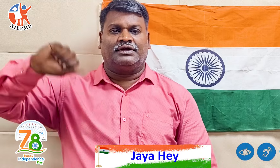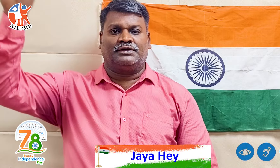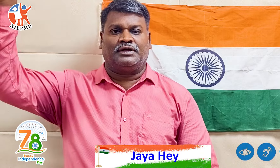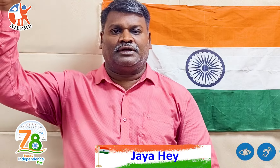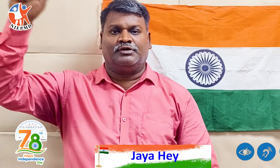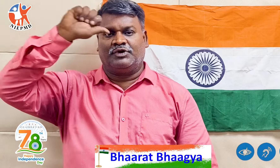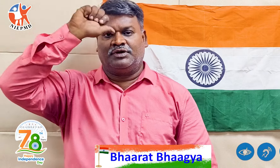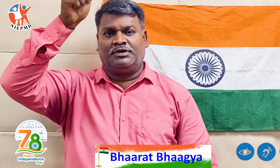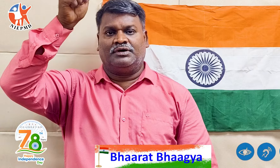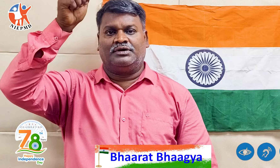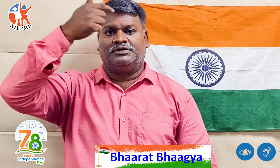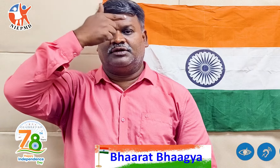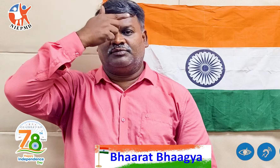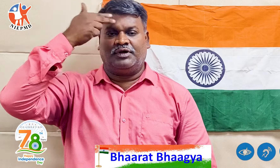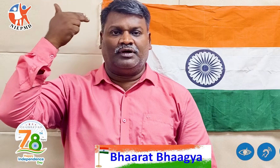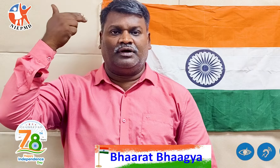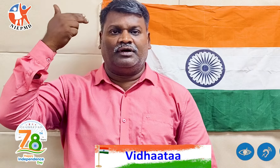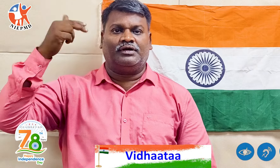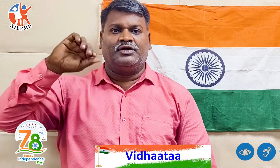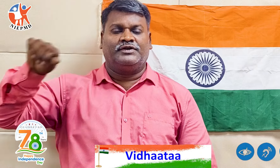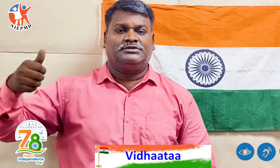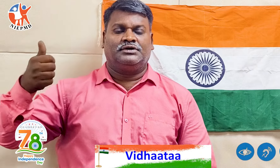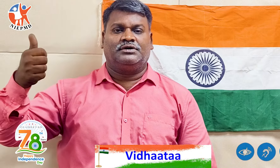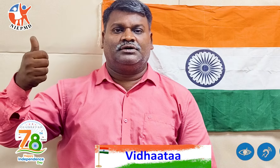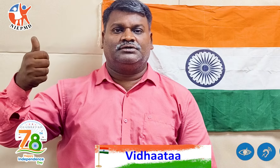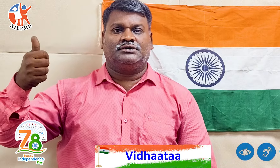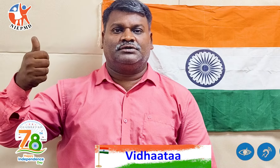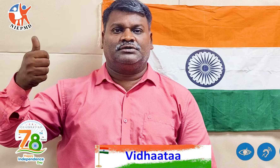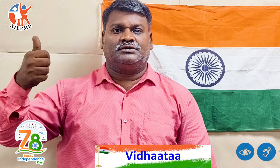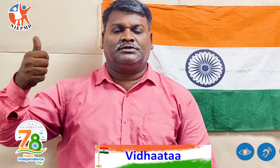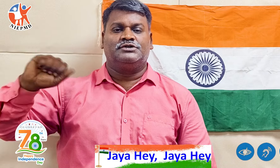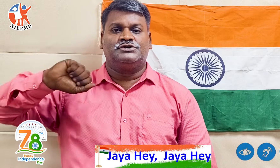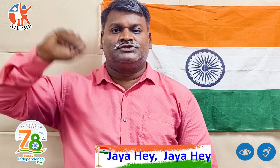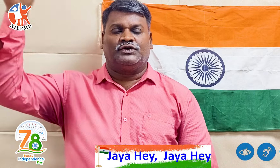दायक जय हे भारत भाग्य विधाता